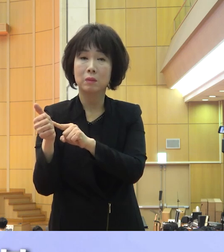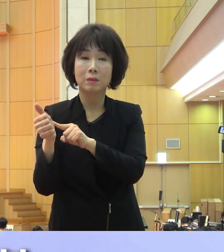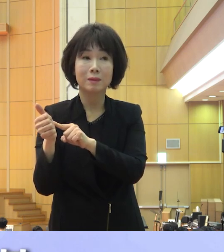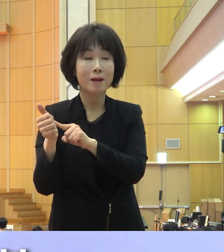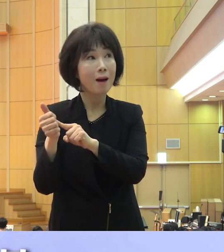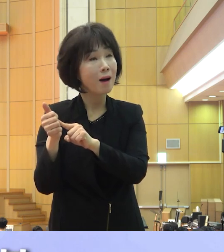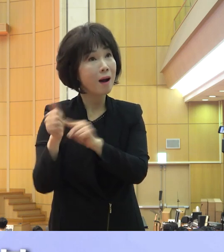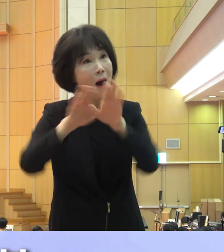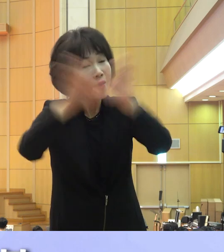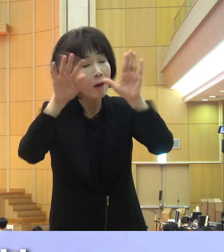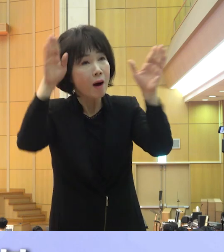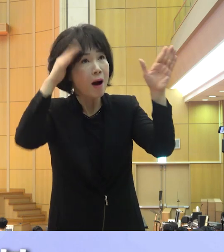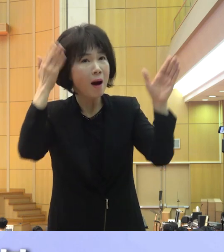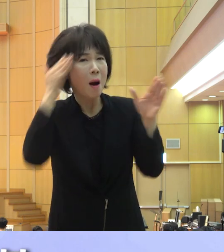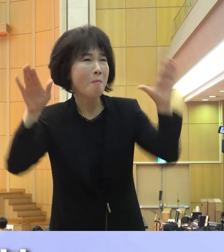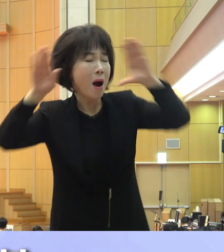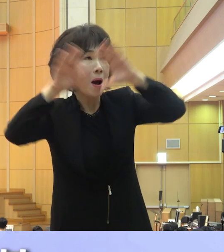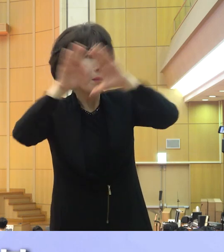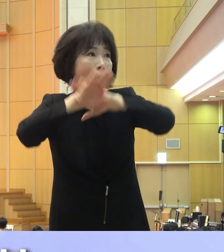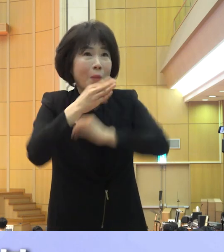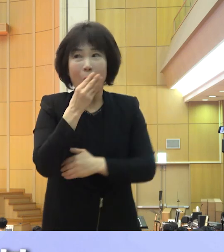밤에 예수님을 찾아왔습니다.